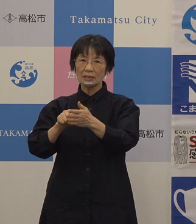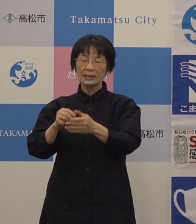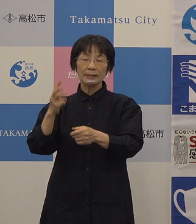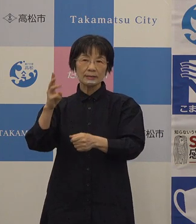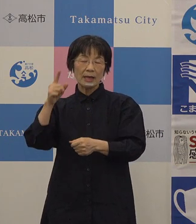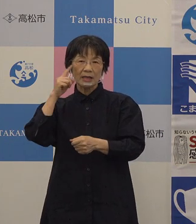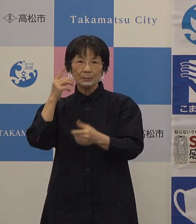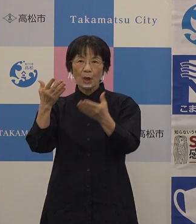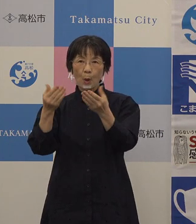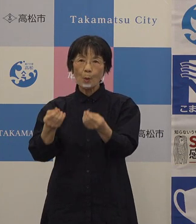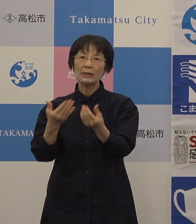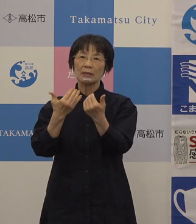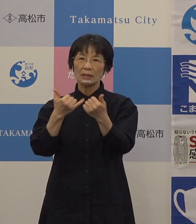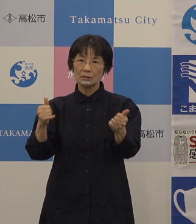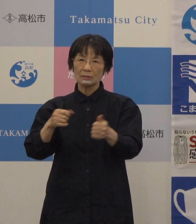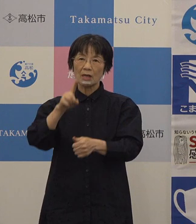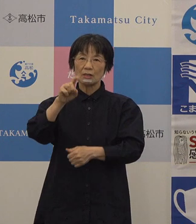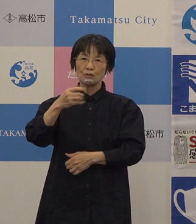接種を終えた方は